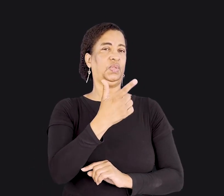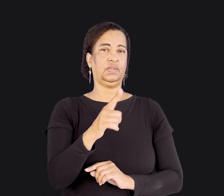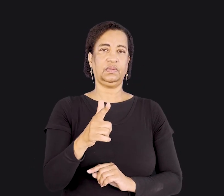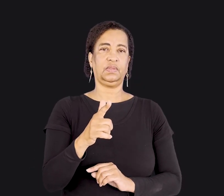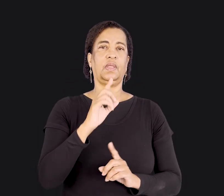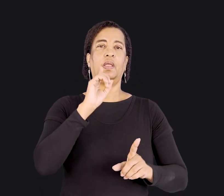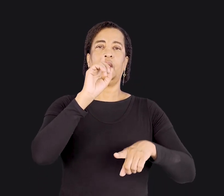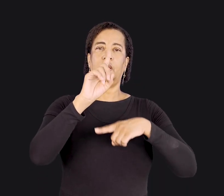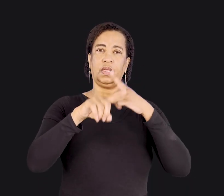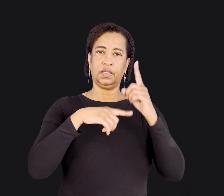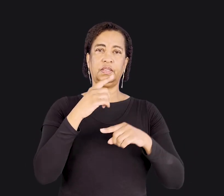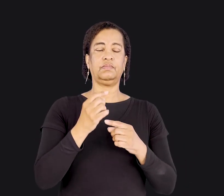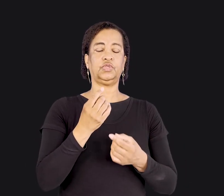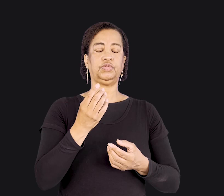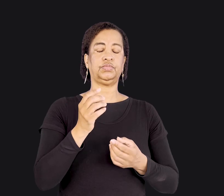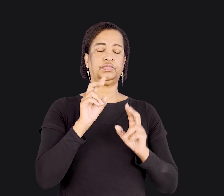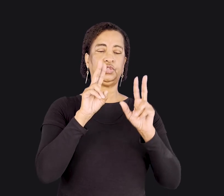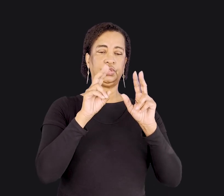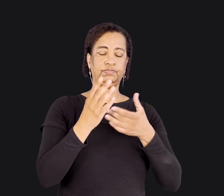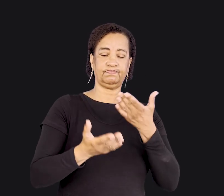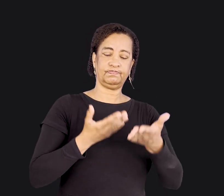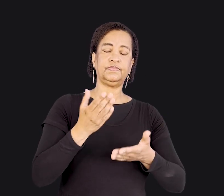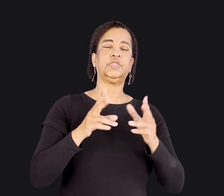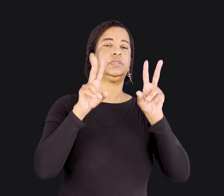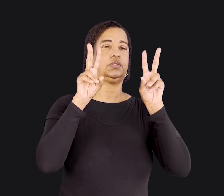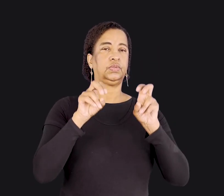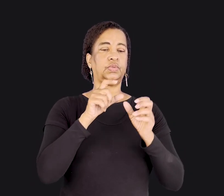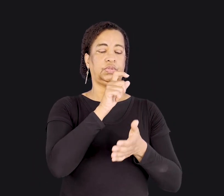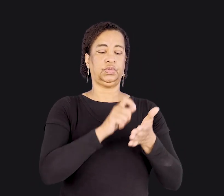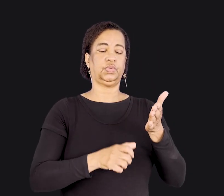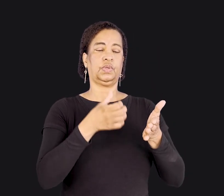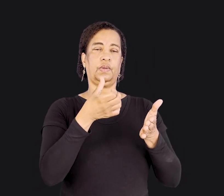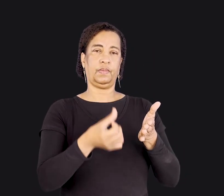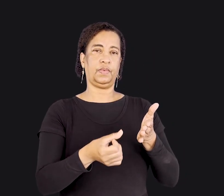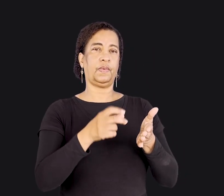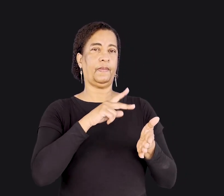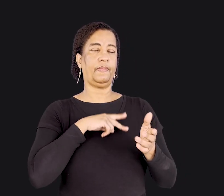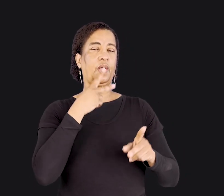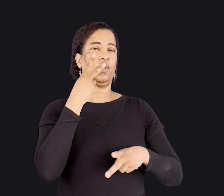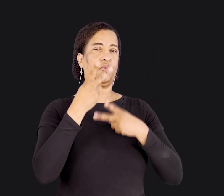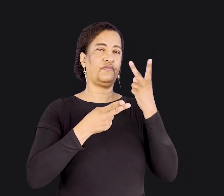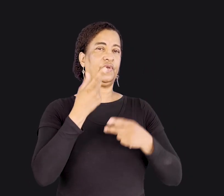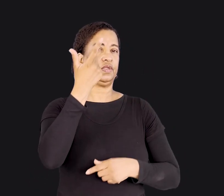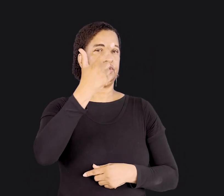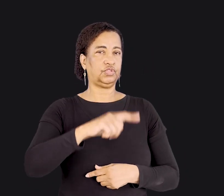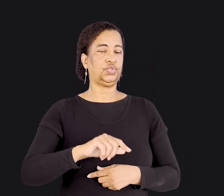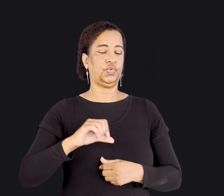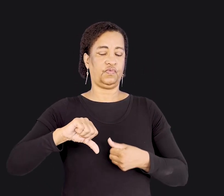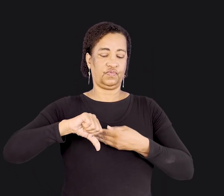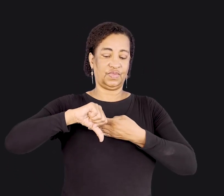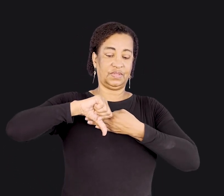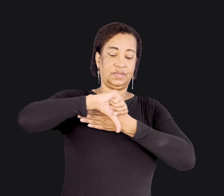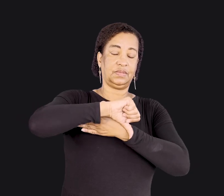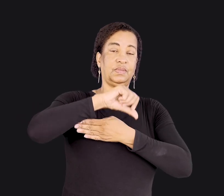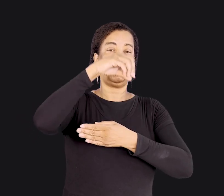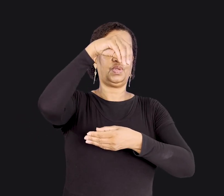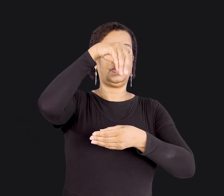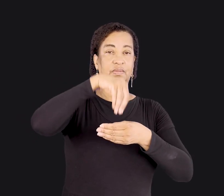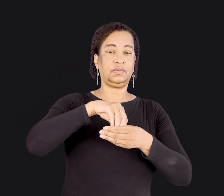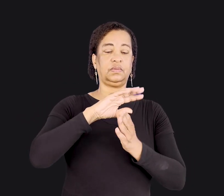Depois de tratar desse assunto no capítulo 6, Paulo aborda novamente a questão da imoralidade na igreja de